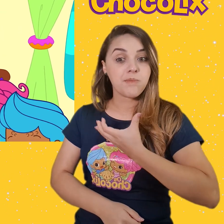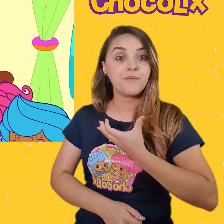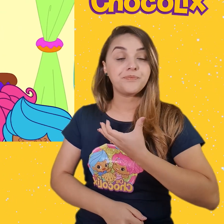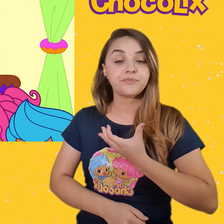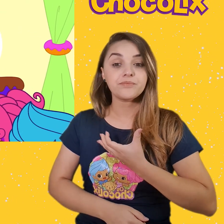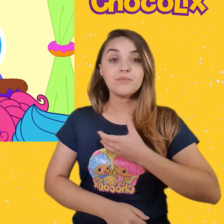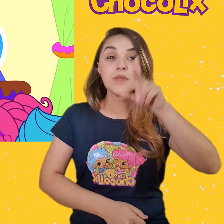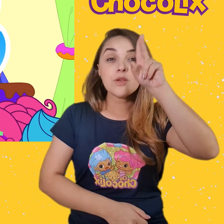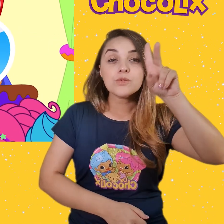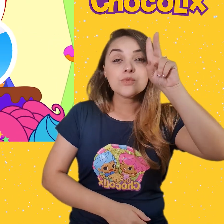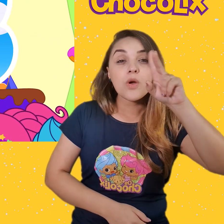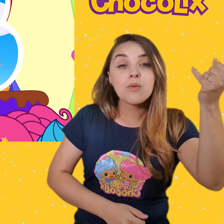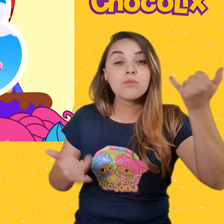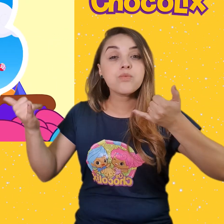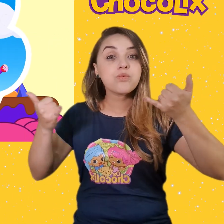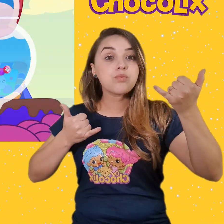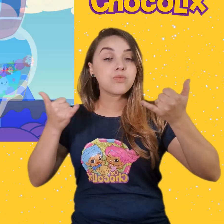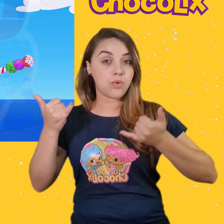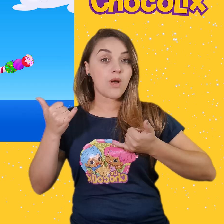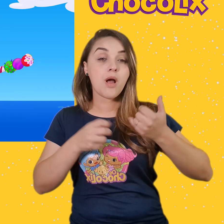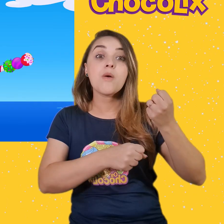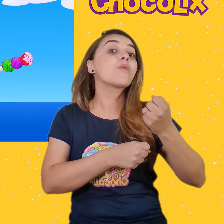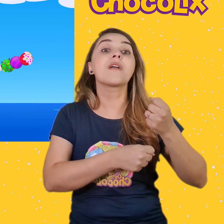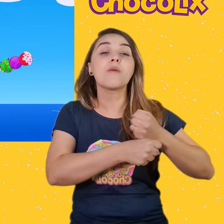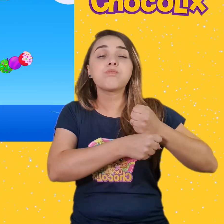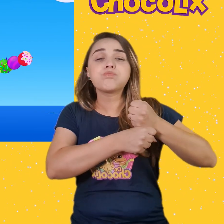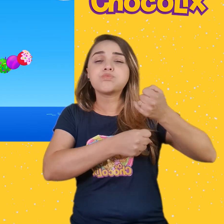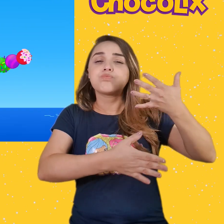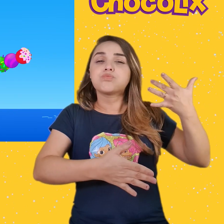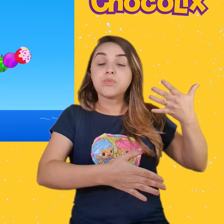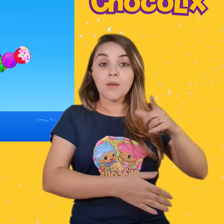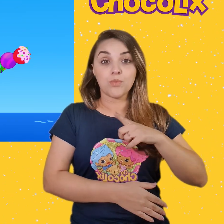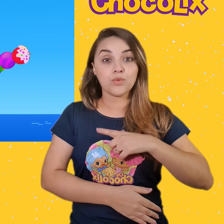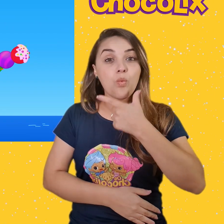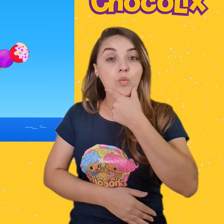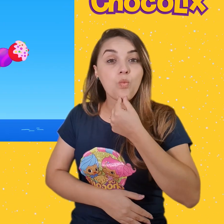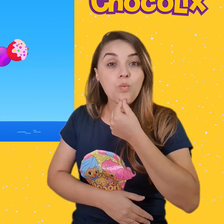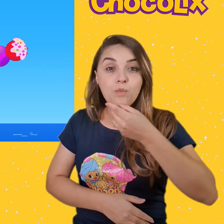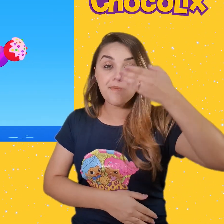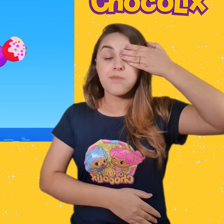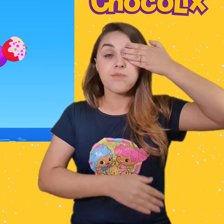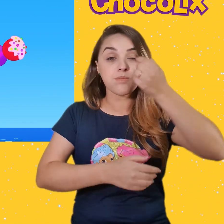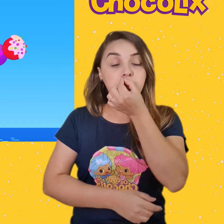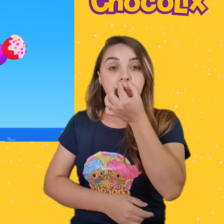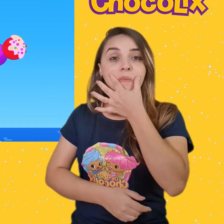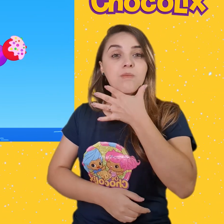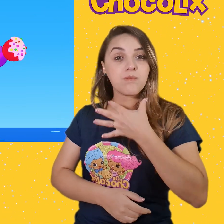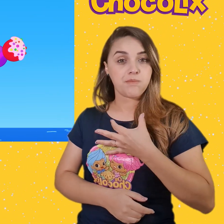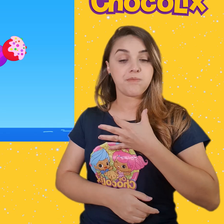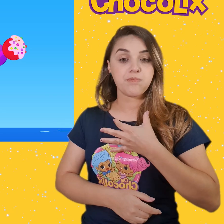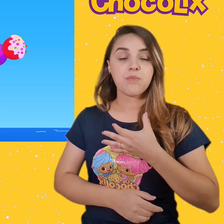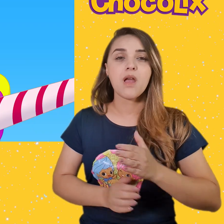um pirata muito destemido chamado Barba Choco. E ele vivia pelos sete mares em busca de um lugar